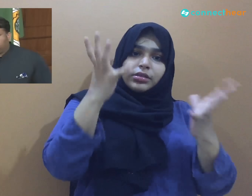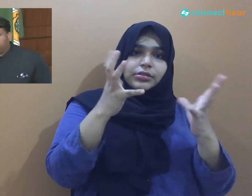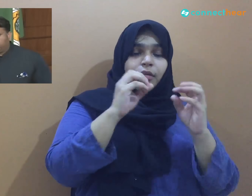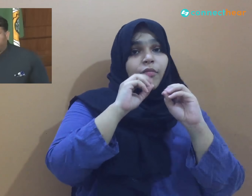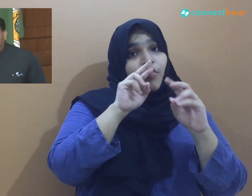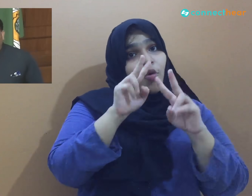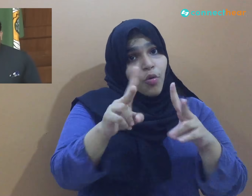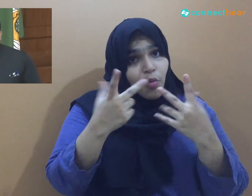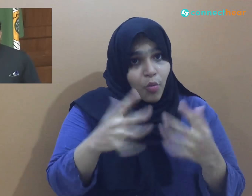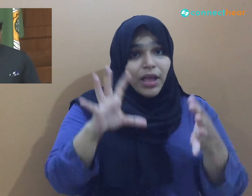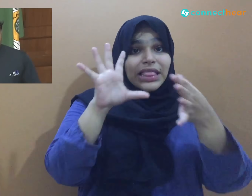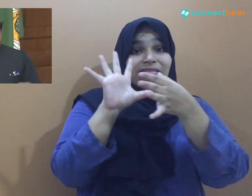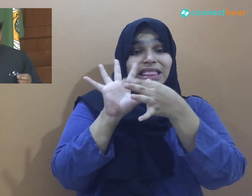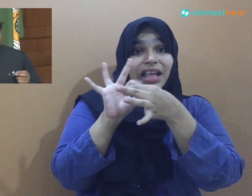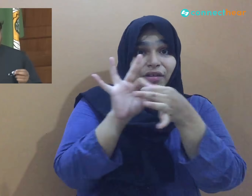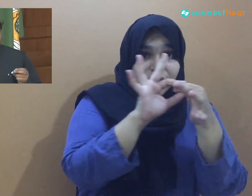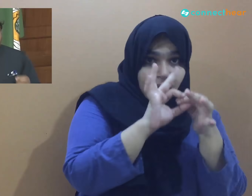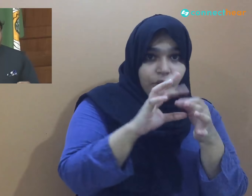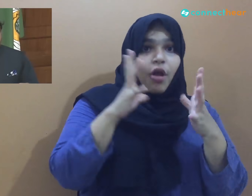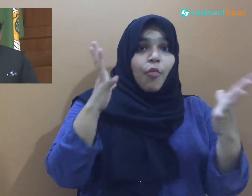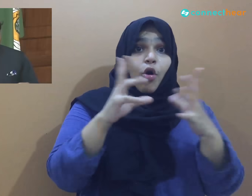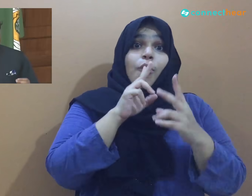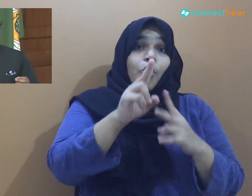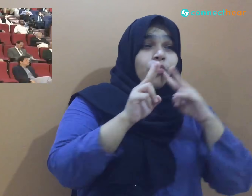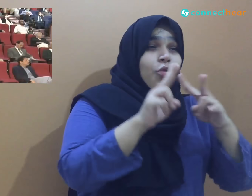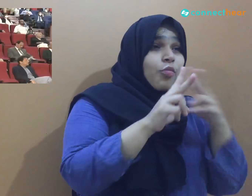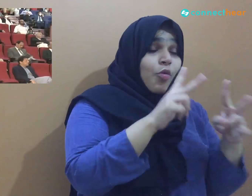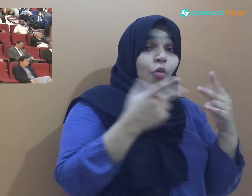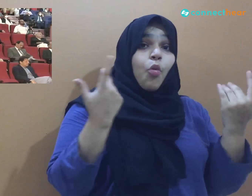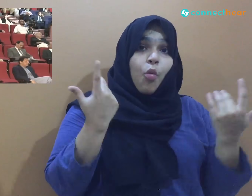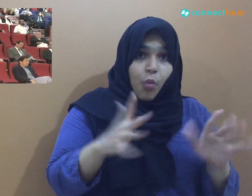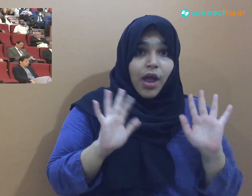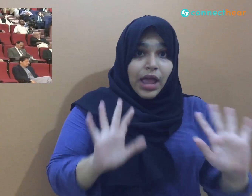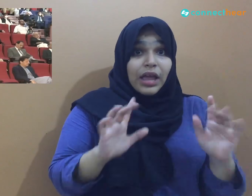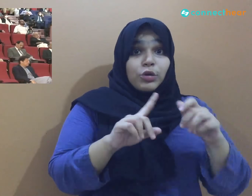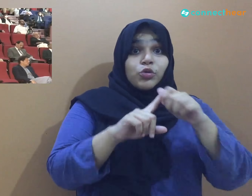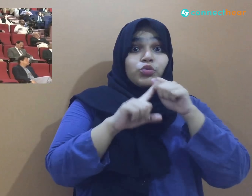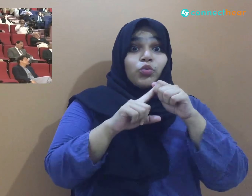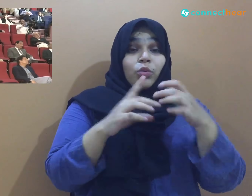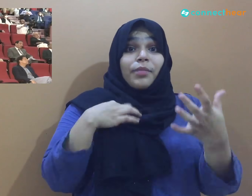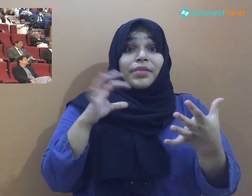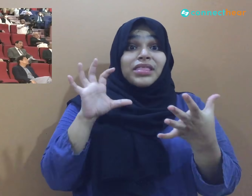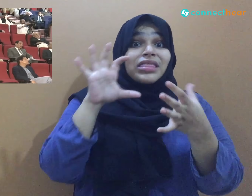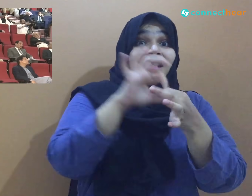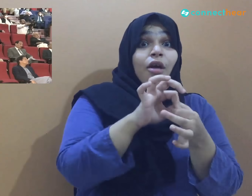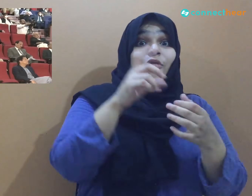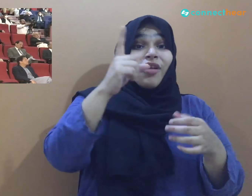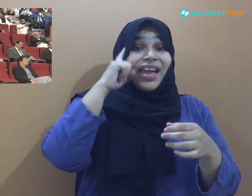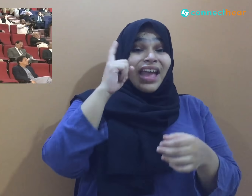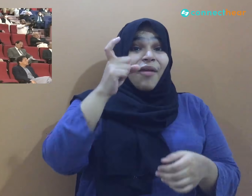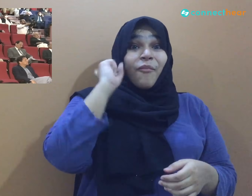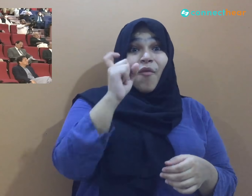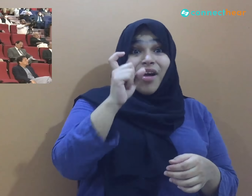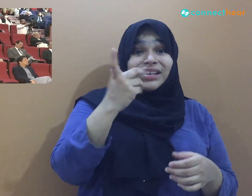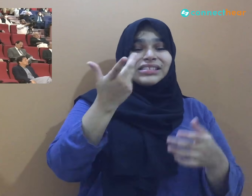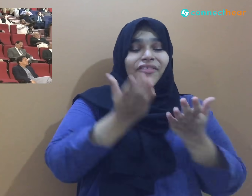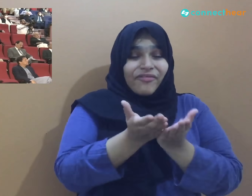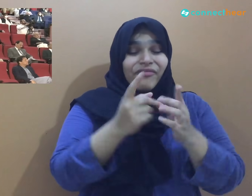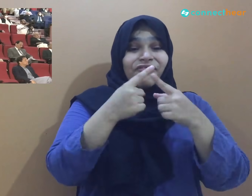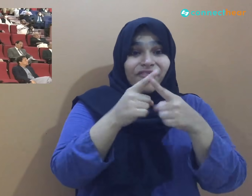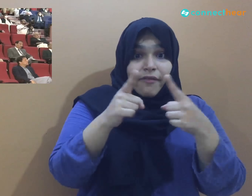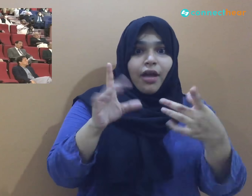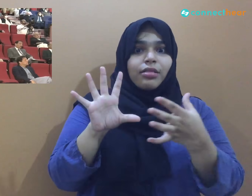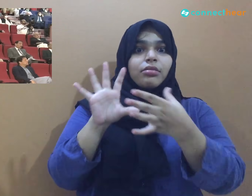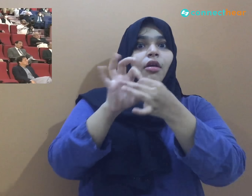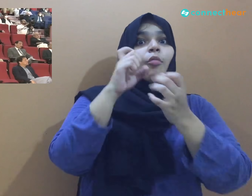ملٹری آر اینڈ ڈی کولیبریشن بہت کی ہے, جس میں امپورٹنٹ ہے سر کہ ہماری جو سول سائٹ کی ہماری جو انوویشنز